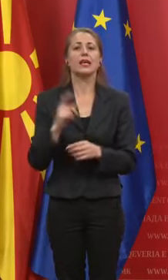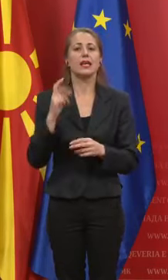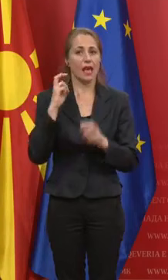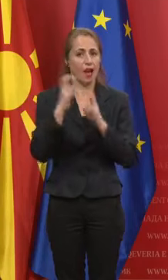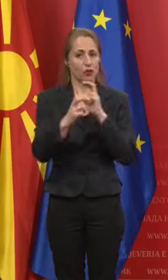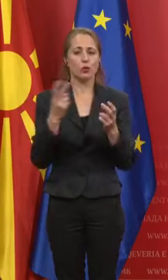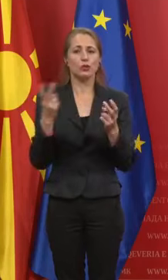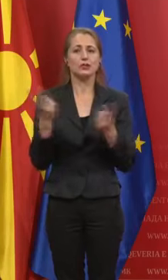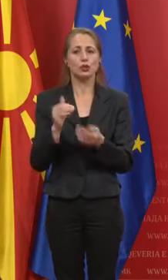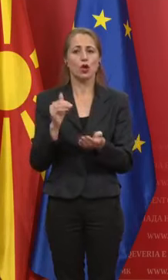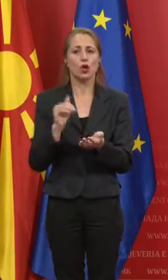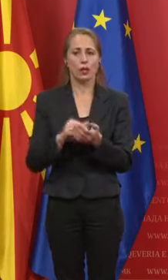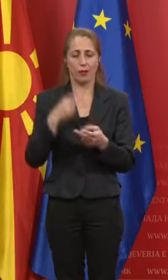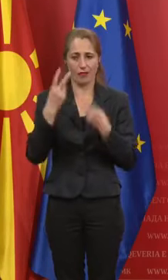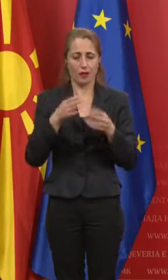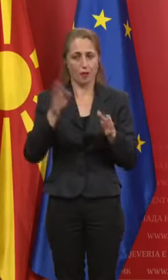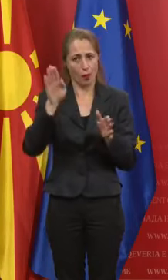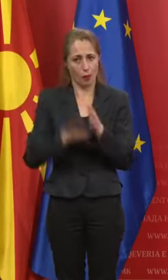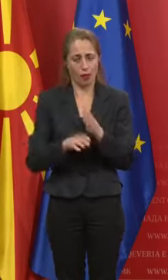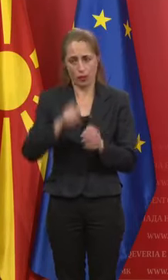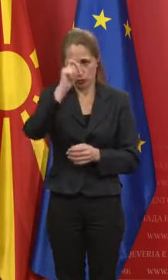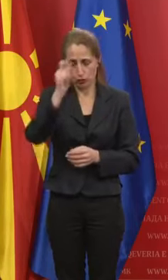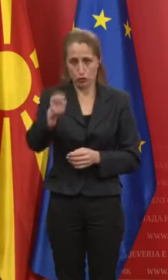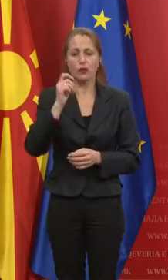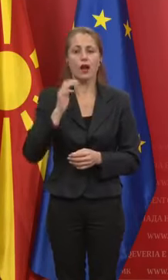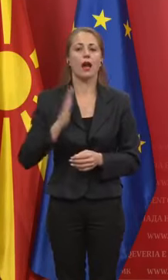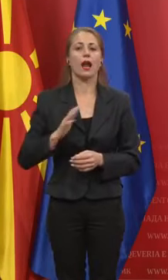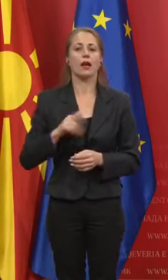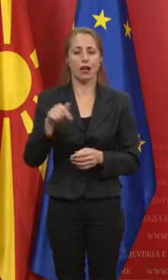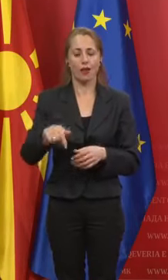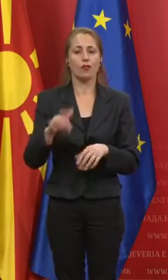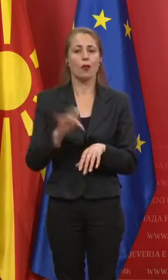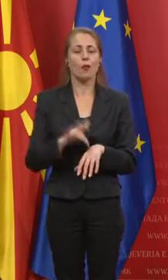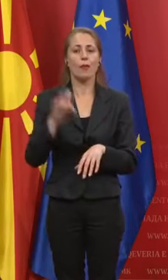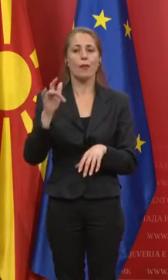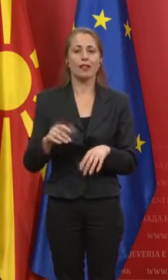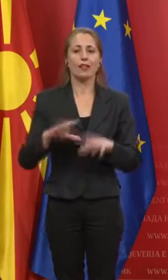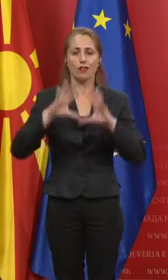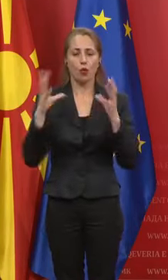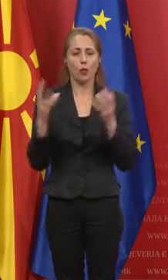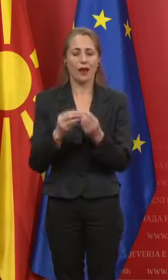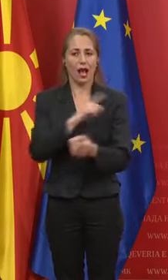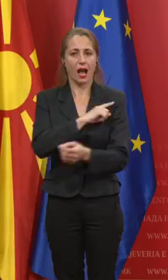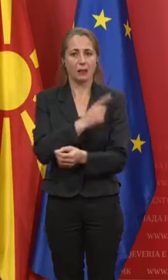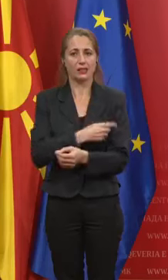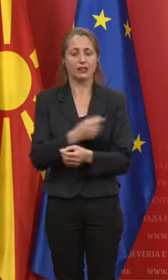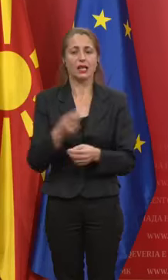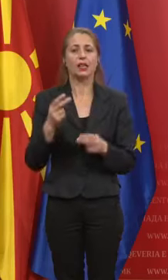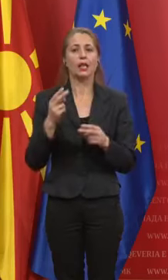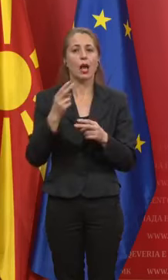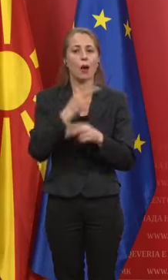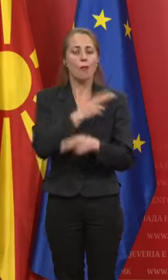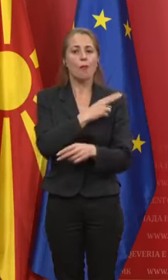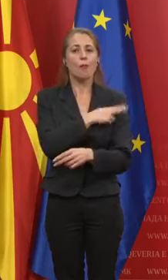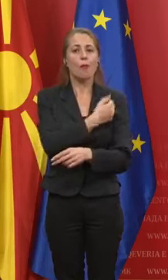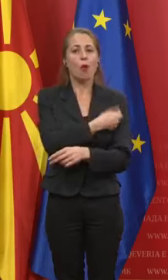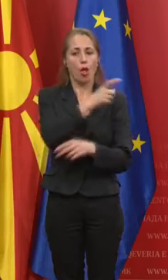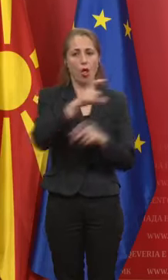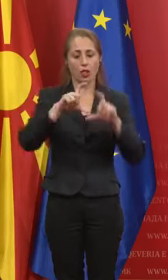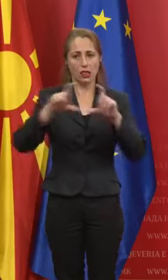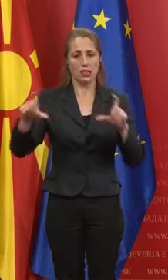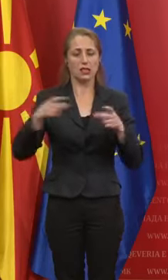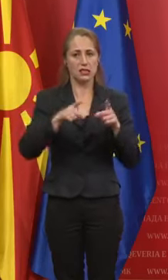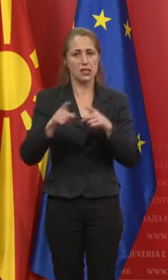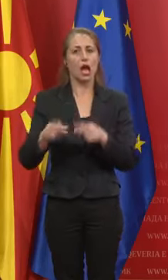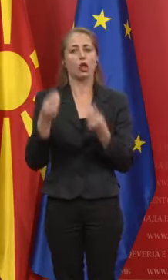превоз. Почитувани граѓани, иако во моментов вкупниот капацитет на болниците е во сосема добра